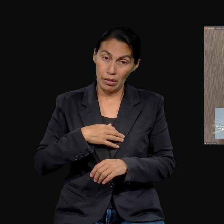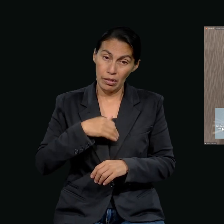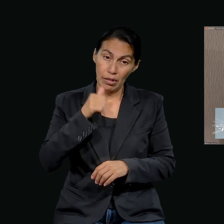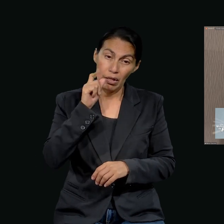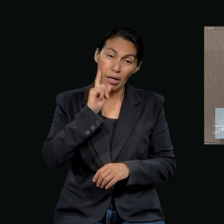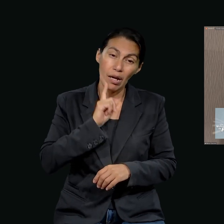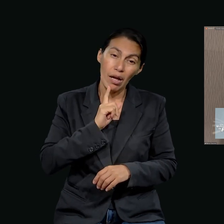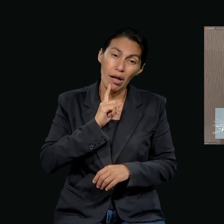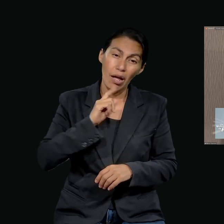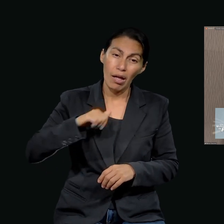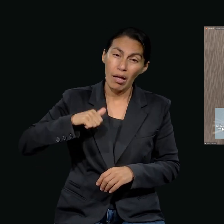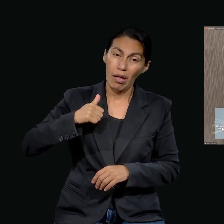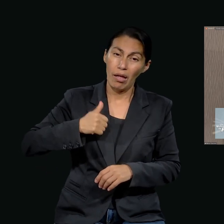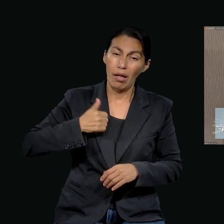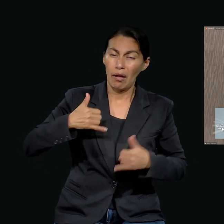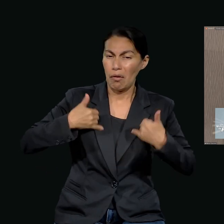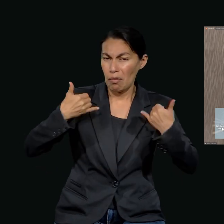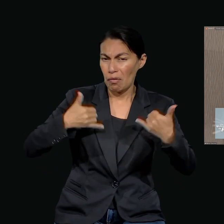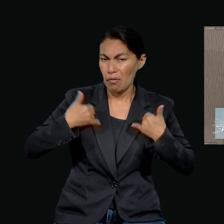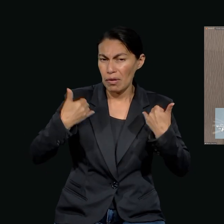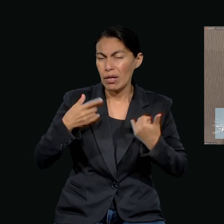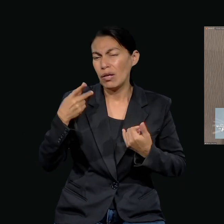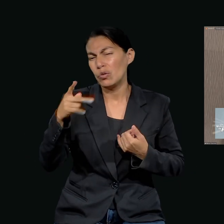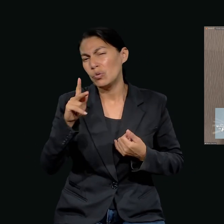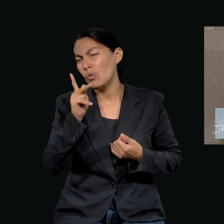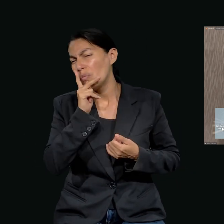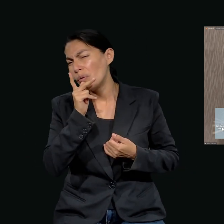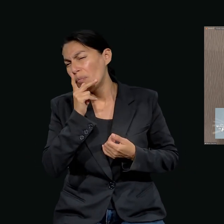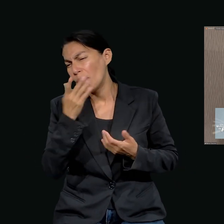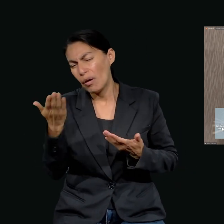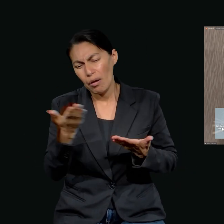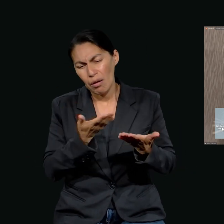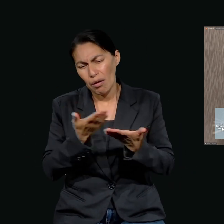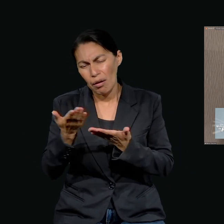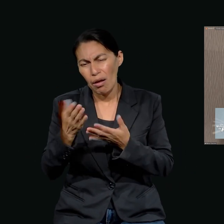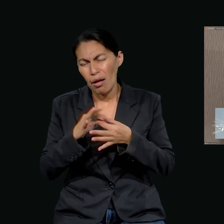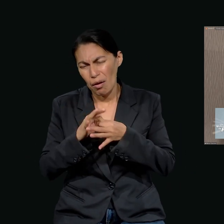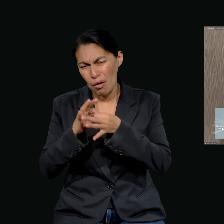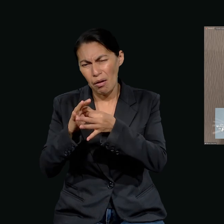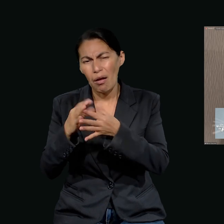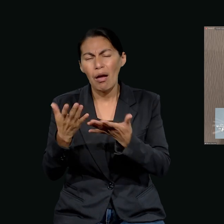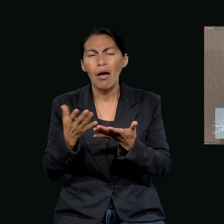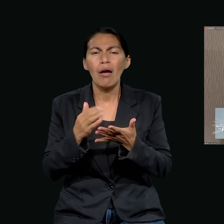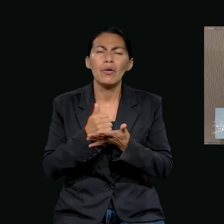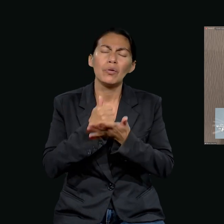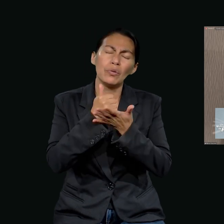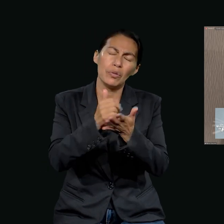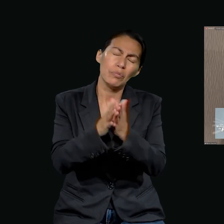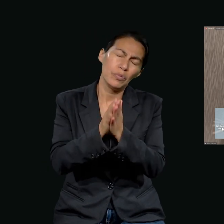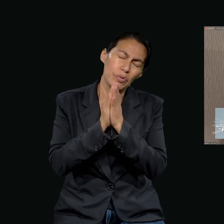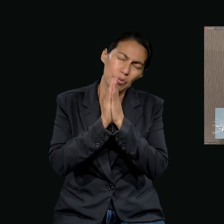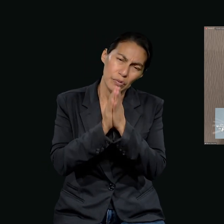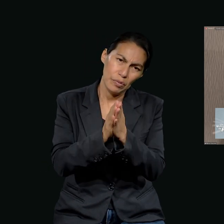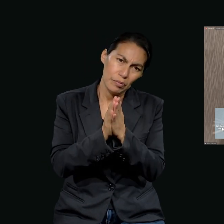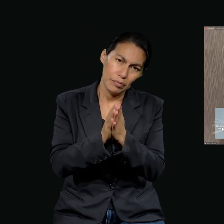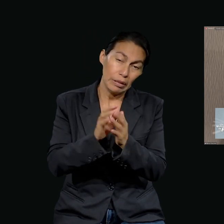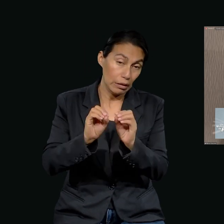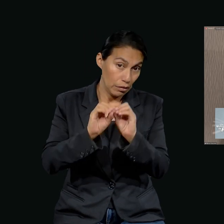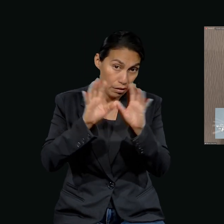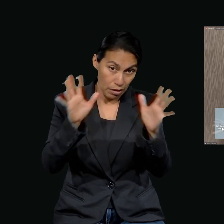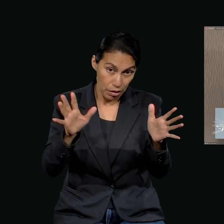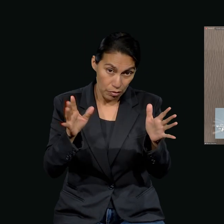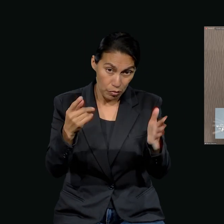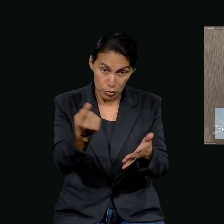manos Del Todopoderoso La relación Con mi hijita Adolescente Y con su padre Dios dirija Nuestra vida